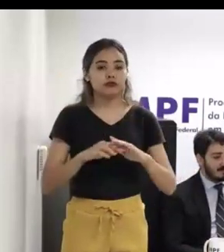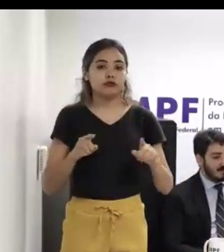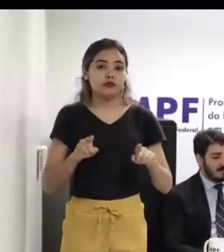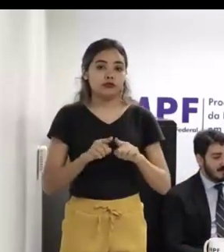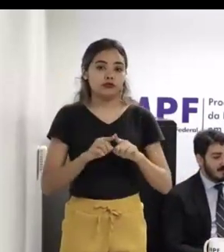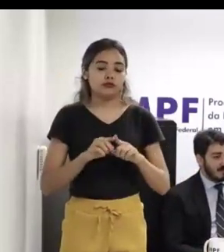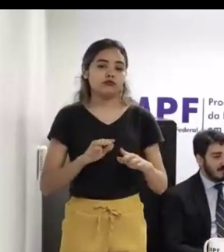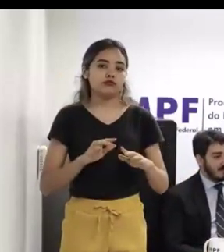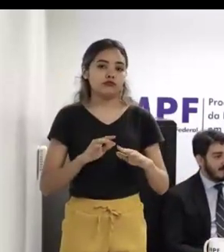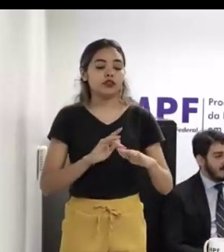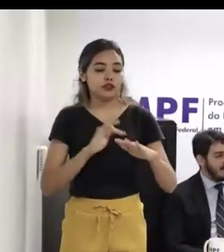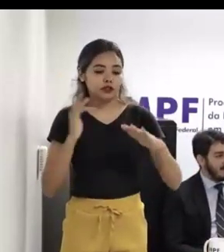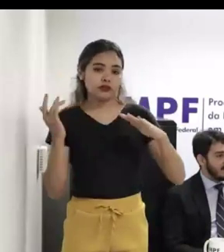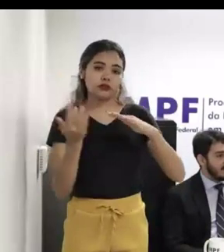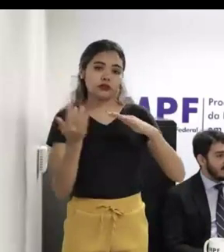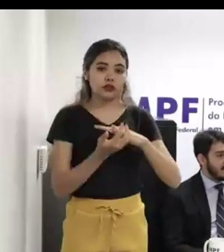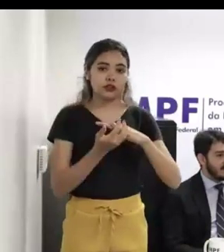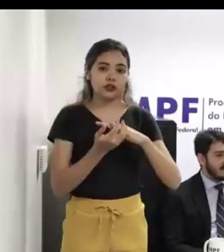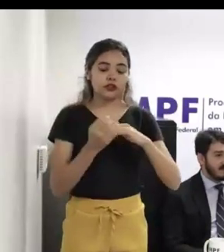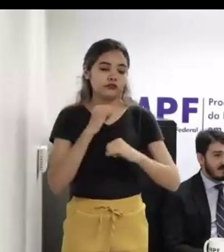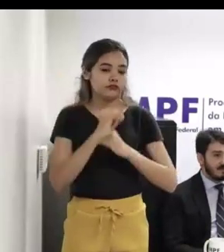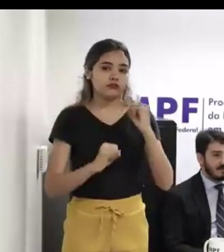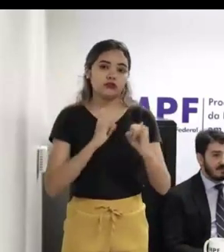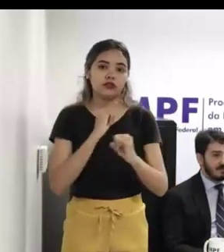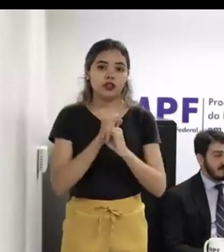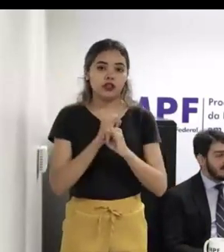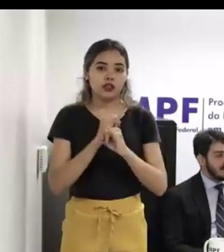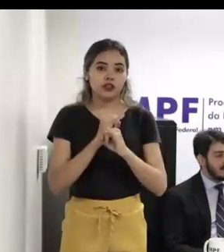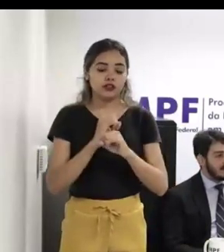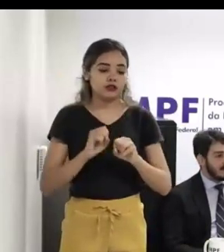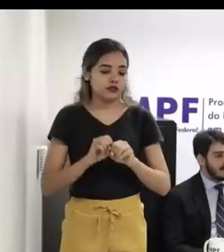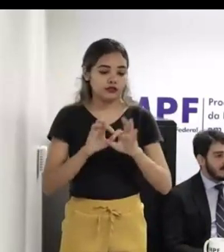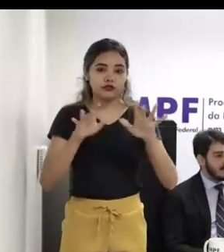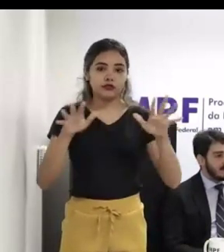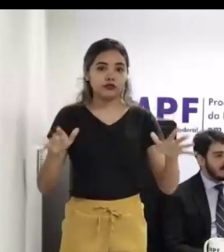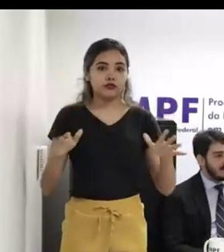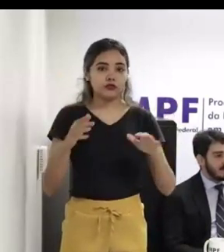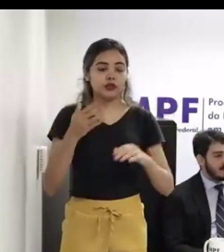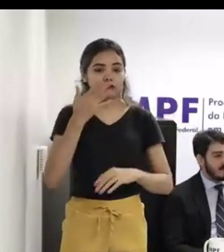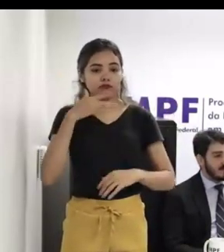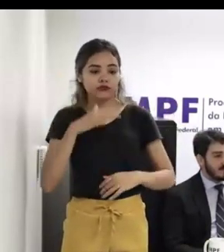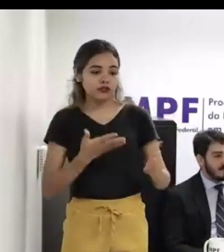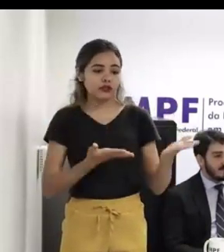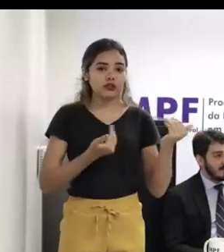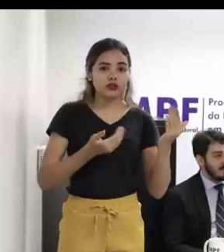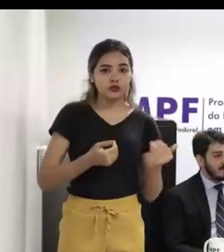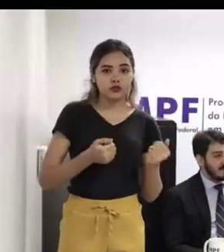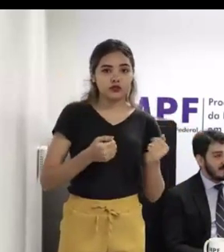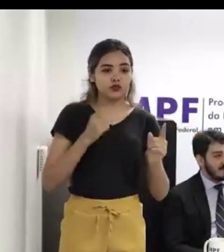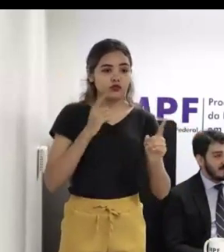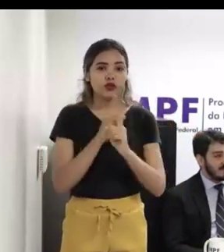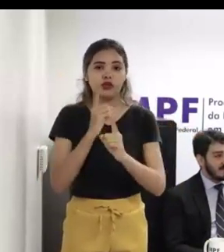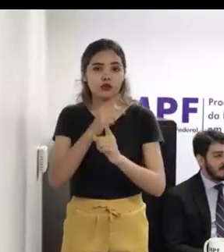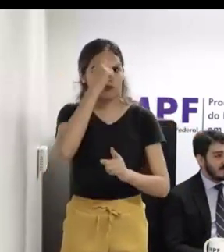expõe nossas crianças e adolescentes a um contato a um Convívio com pessoas estranhas desconhecidas e esses desafios